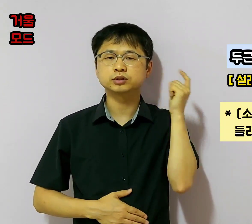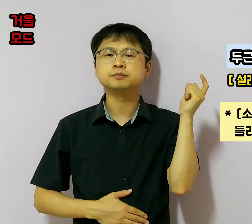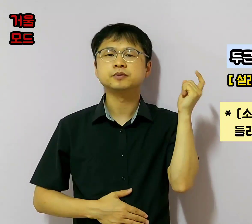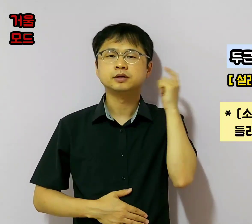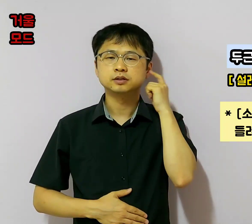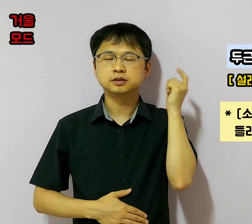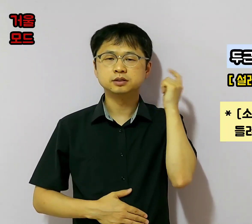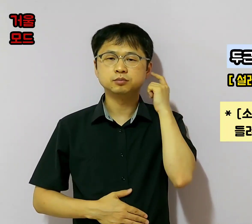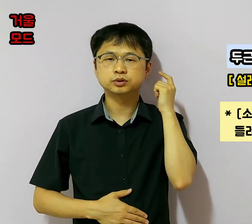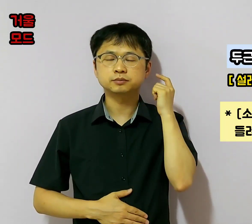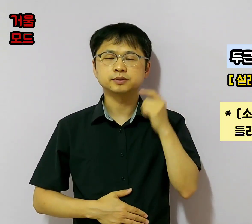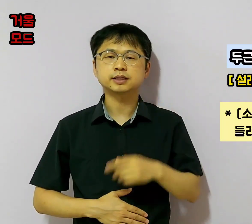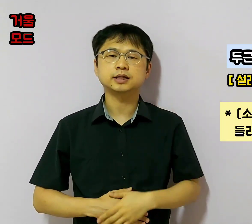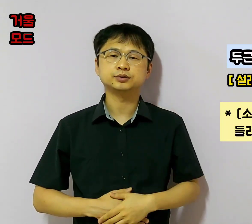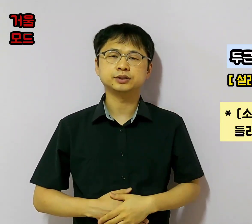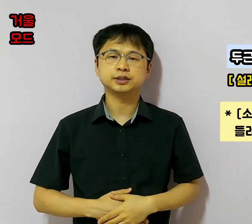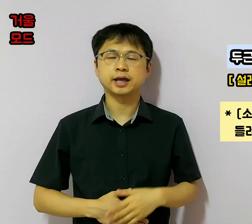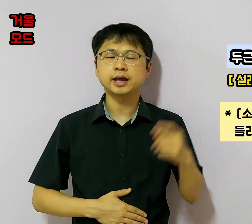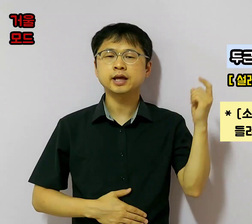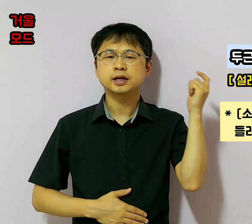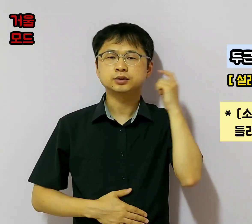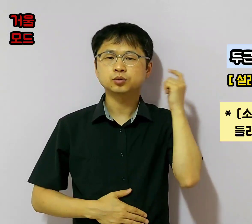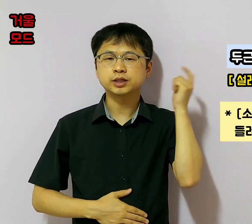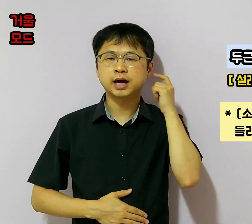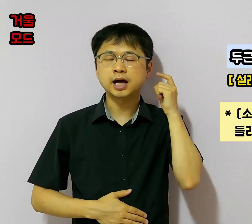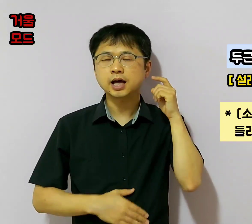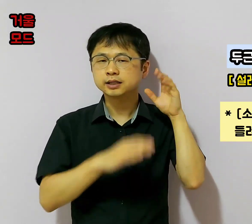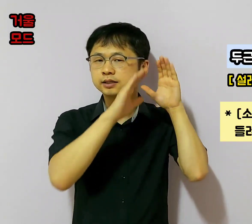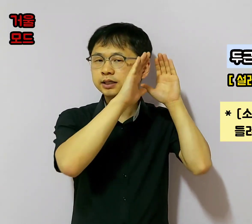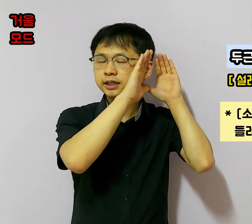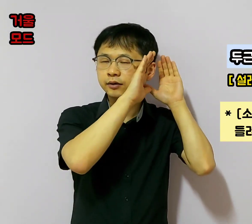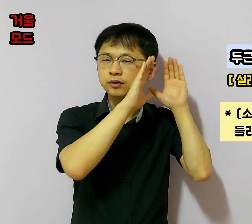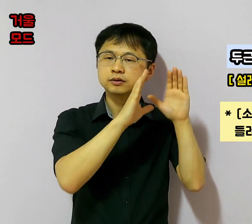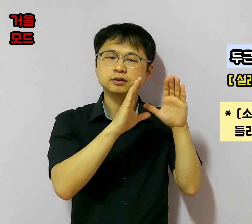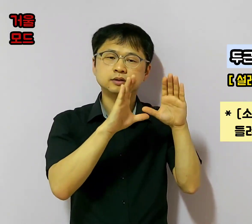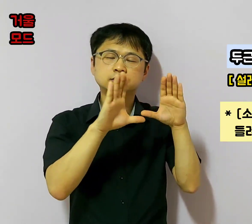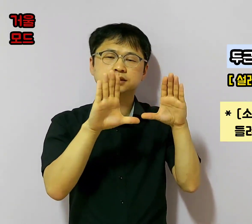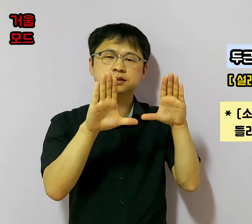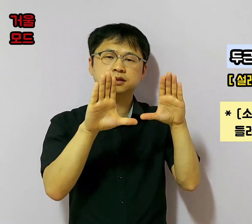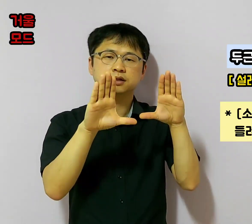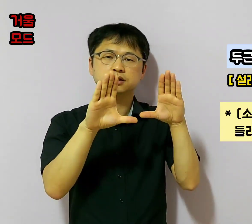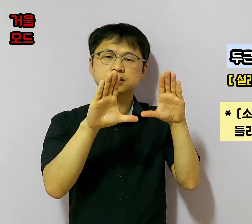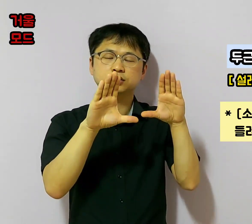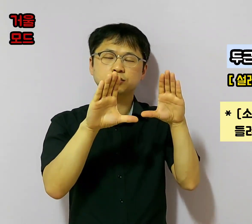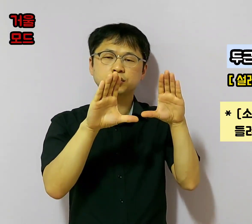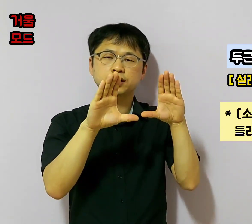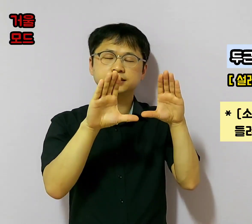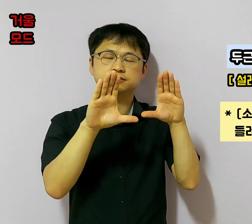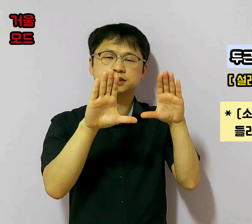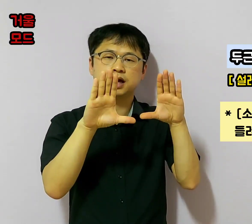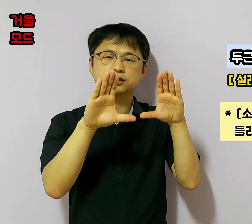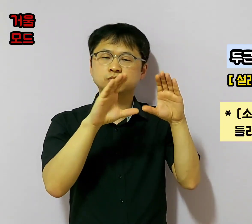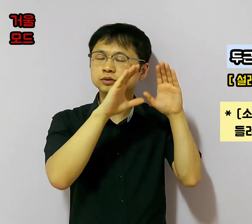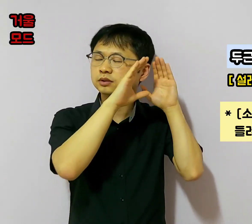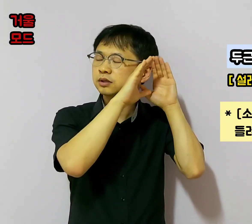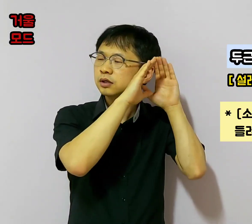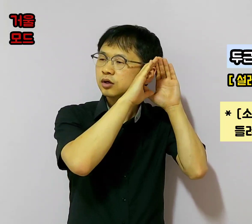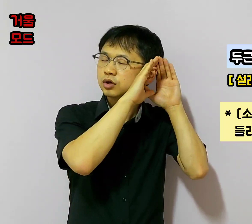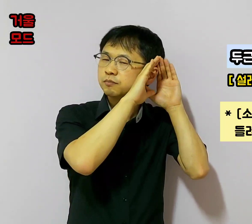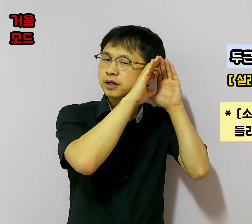모습, 듣는 모습 나타낼 수 있는데 소리가 들리나요? 듣는 것은 이렇게 또 표현하였습니다. 손끝을